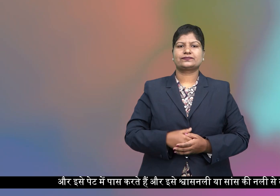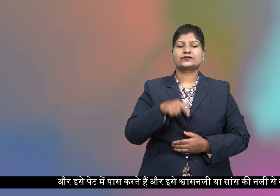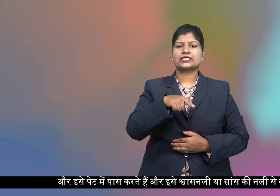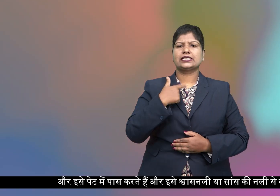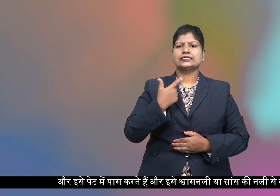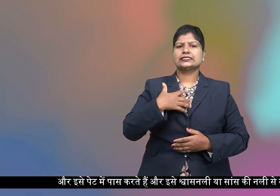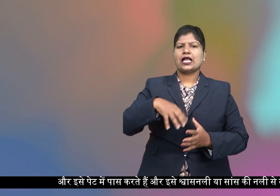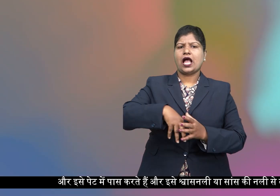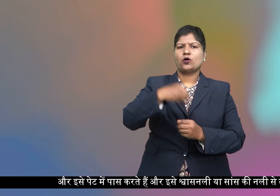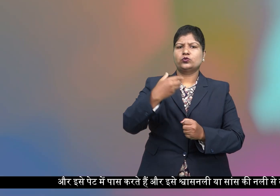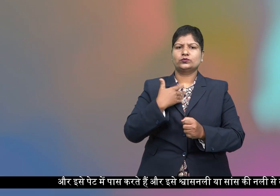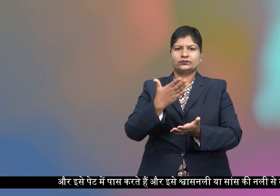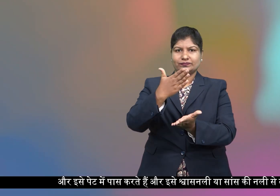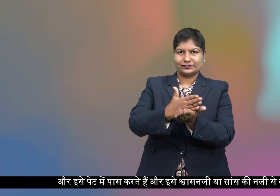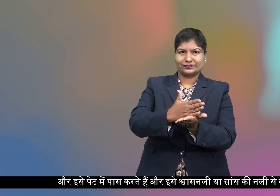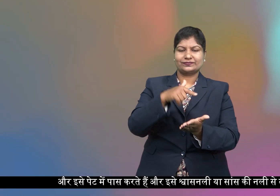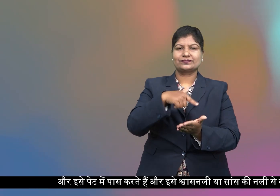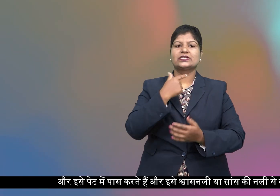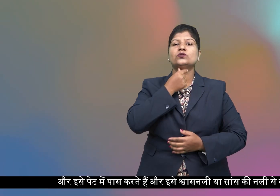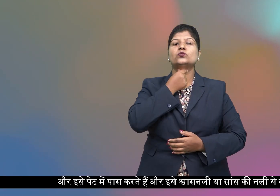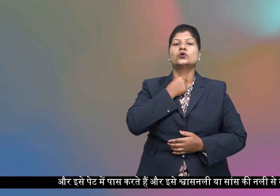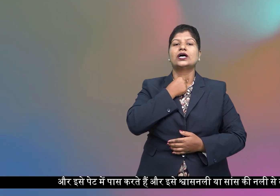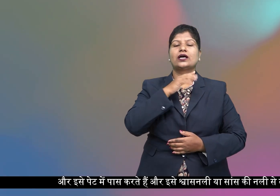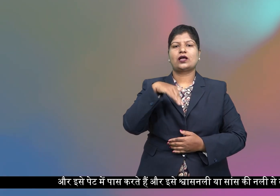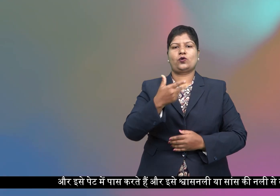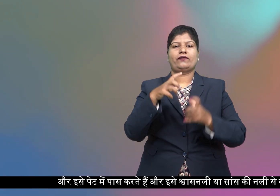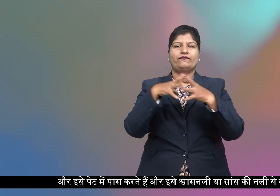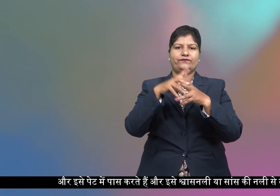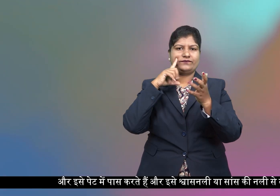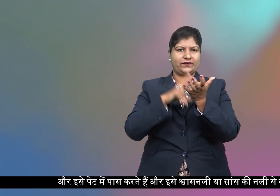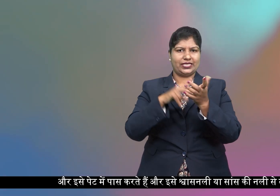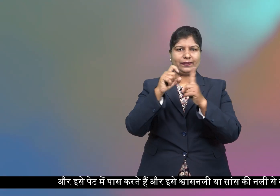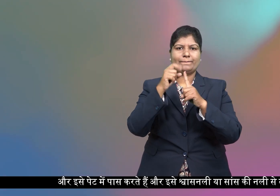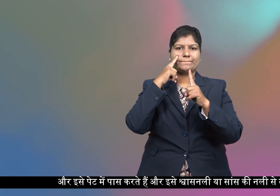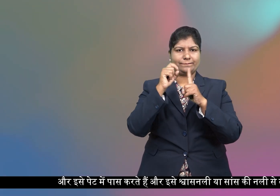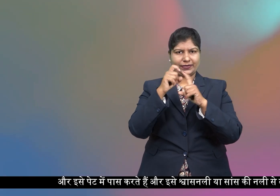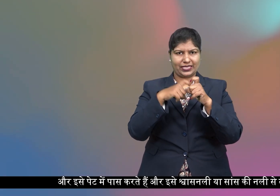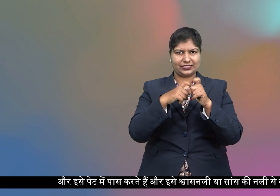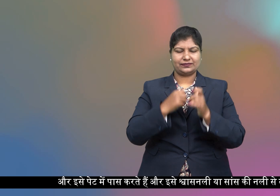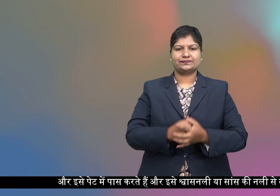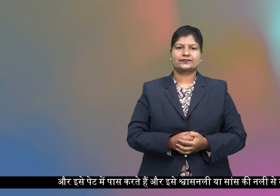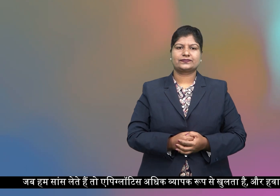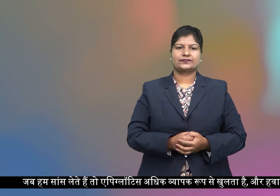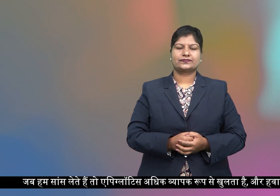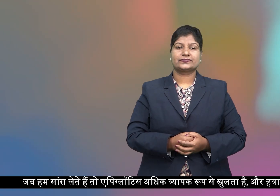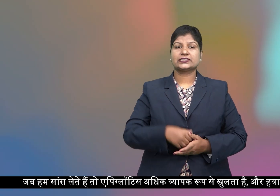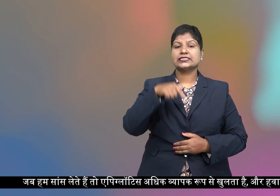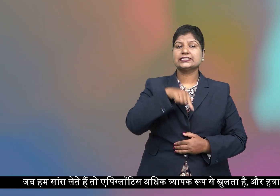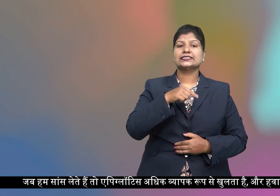हैं और इसे श्वासनली या सांस की नली से बाहर रखते हैं। जब हम